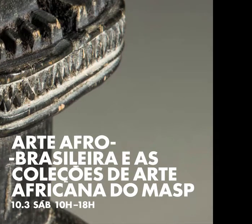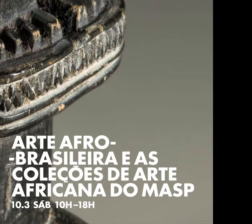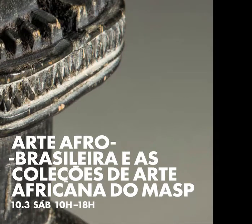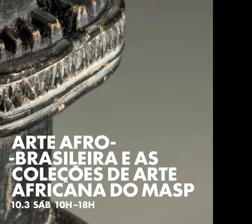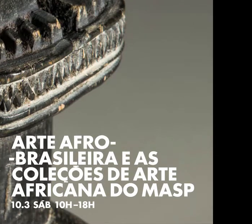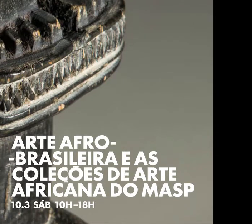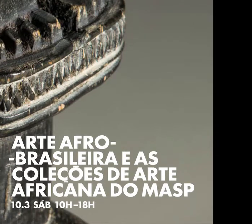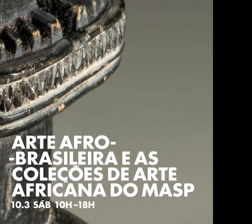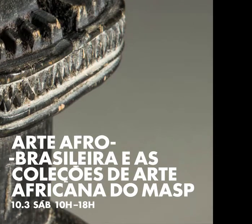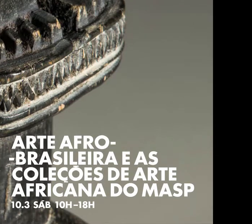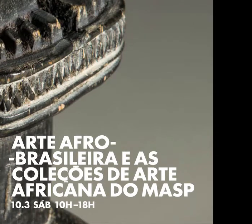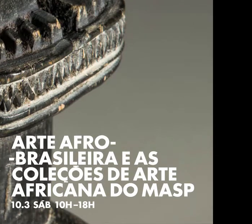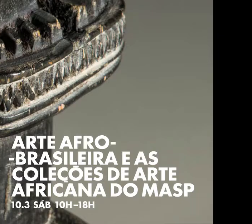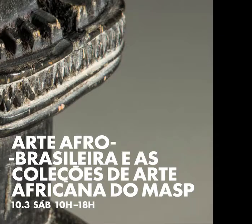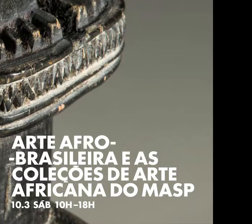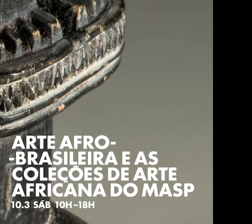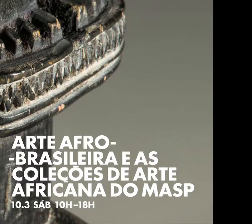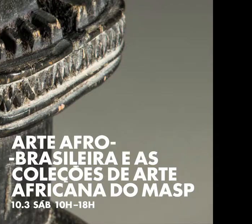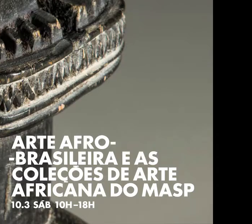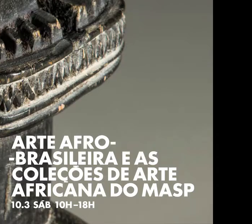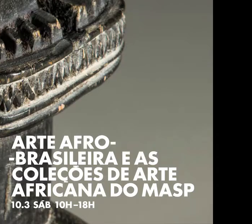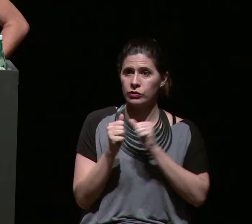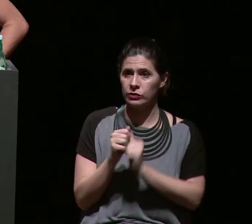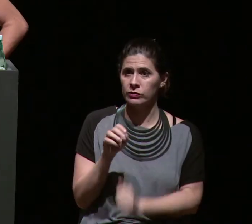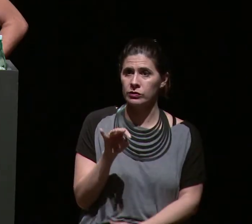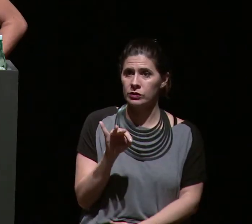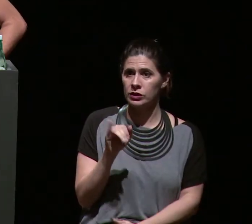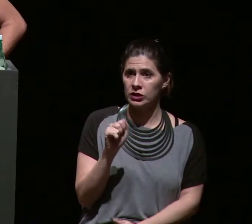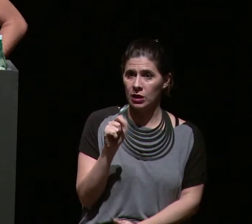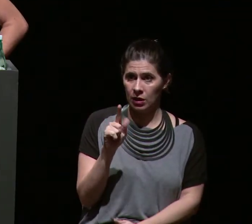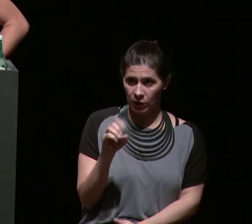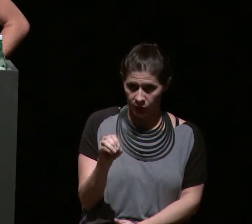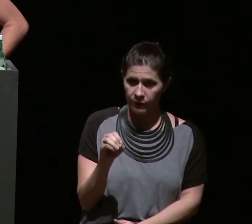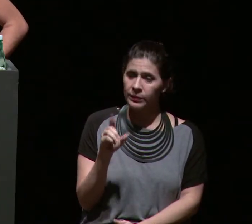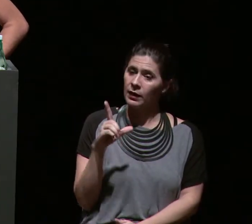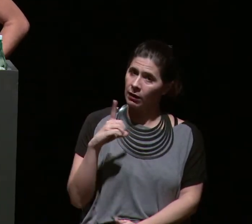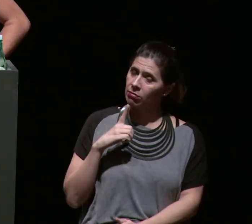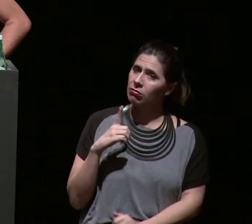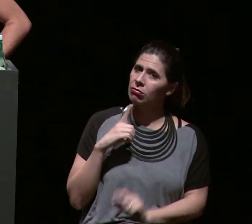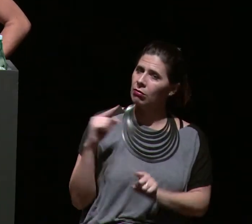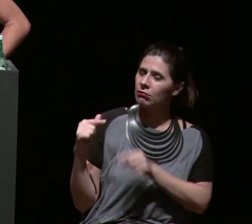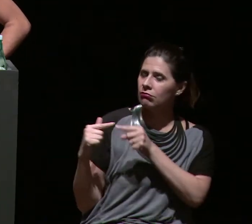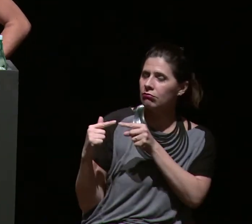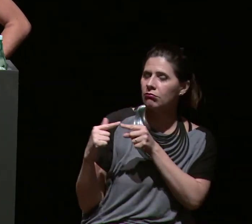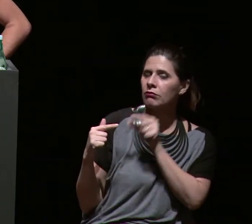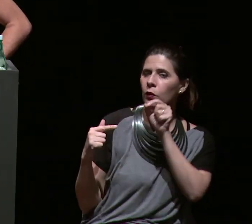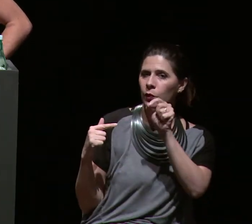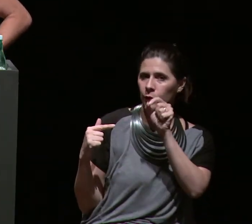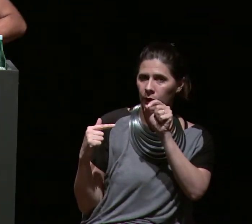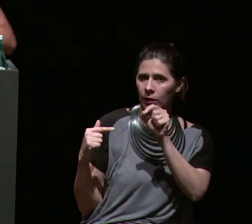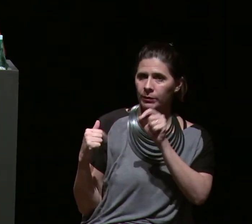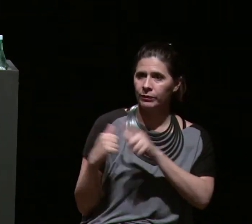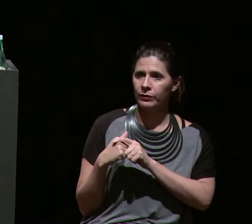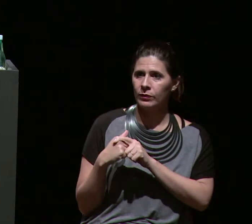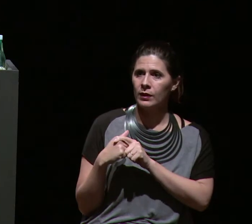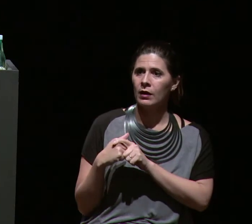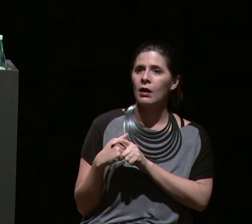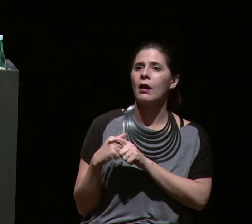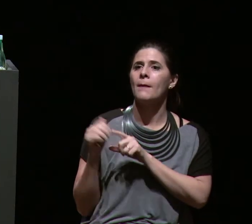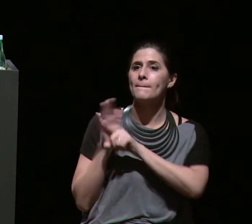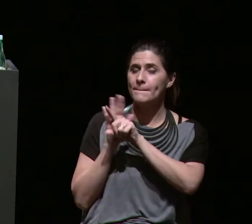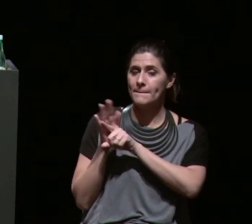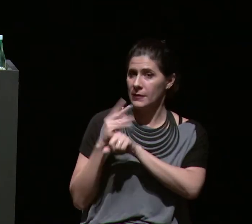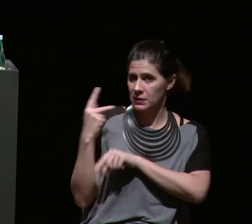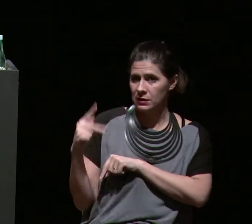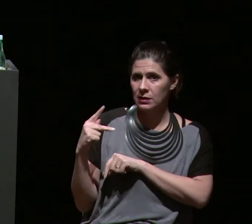essa conferência com o Thiago, né, tem muito a ver com o trabalho dele como artista e como pesquisador do Museu Afro-Brasil, mas ele vai, enfim, falar sobre a conferência.